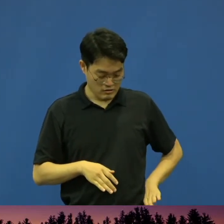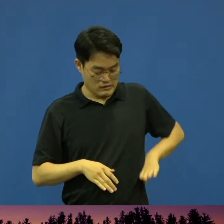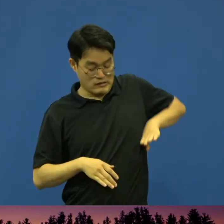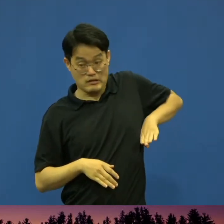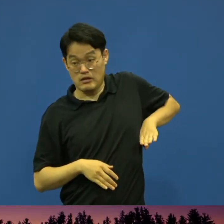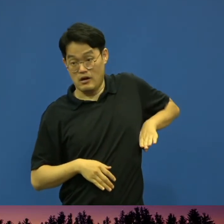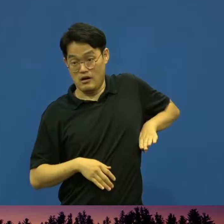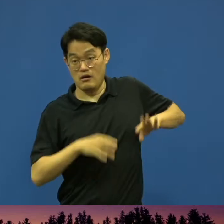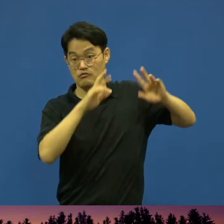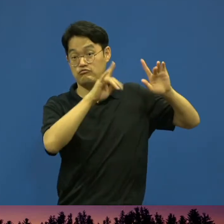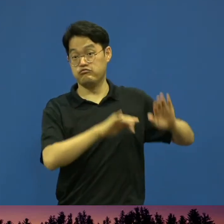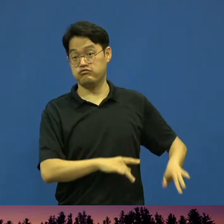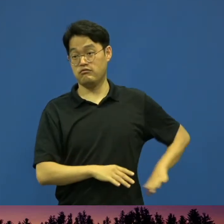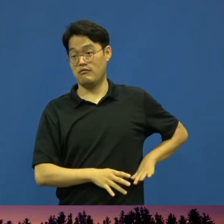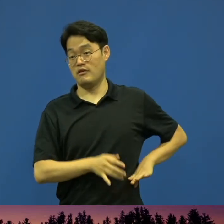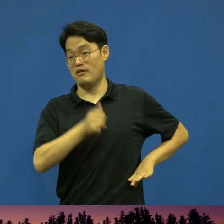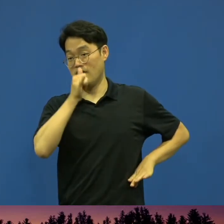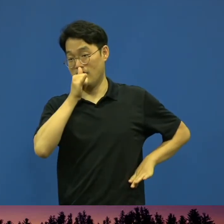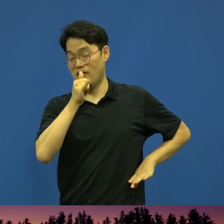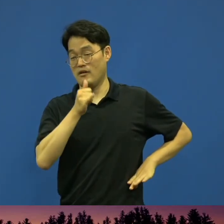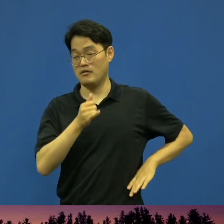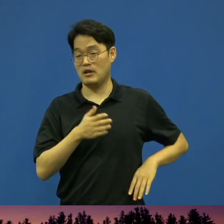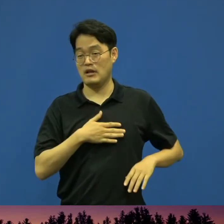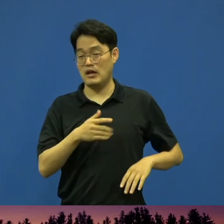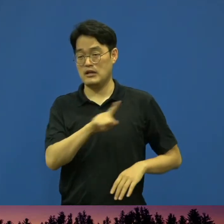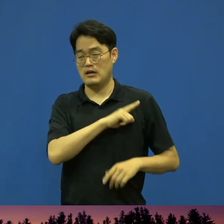있습니다. 가장 서글플 때가 있어요.